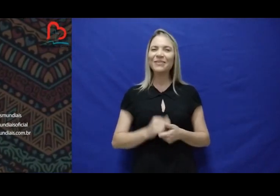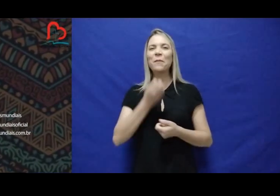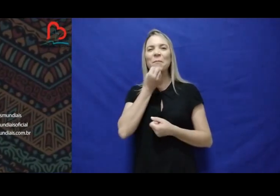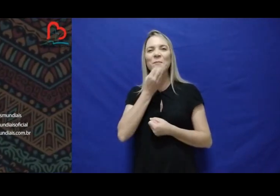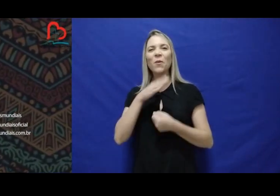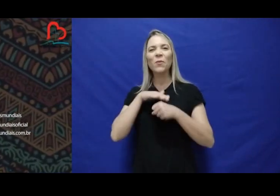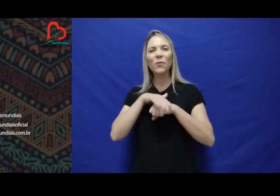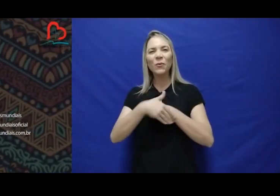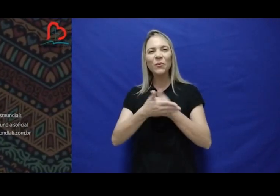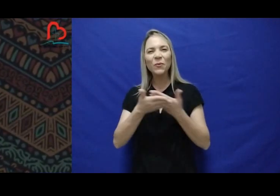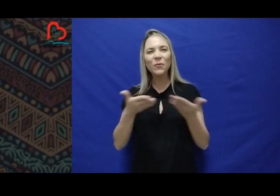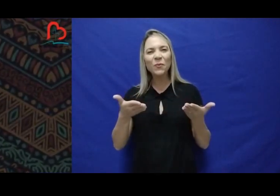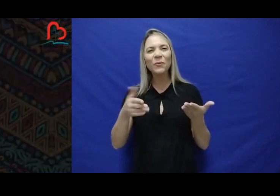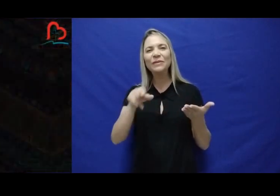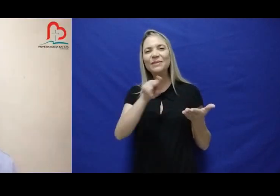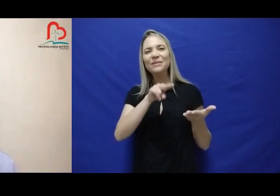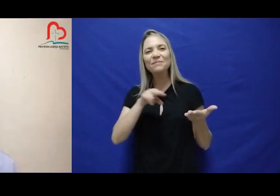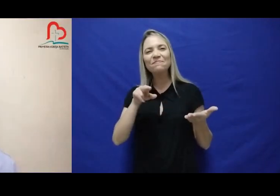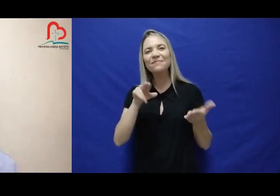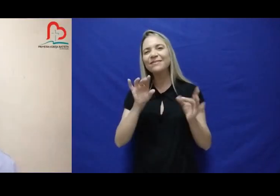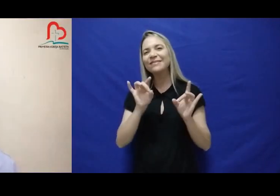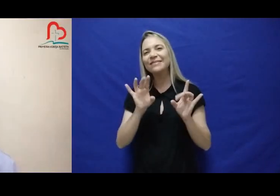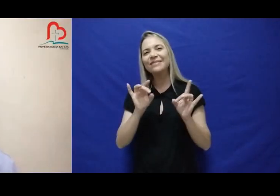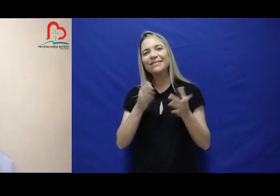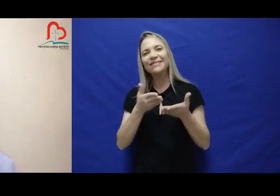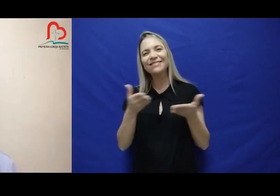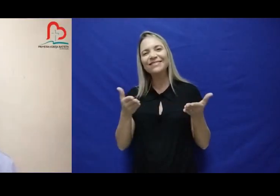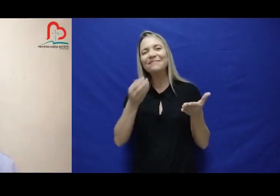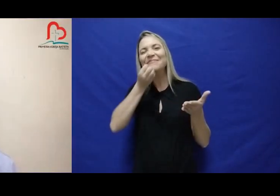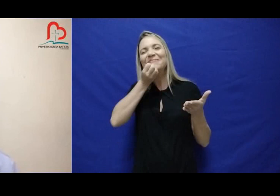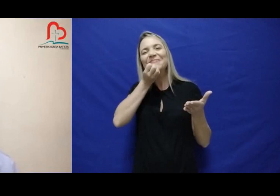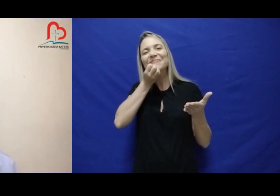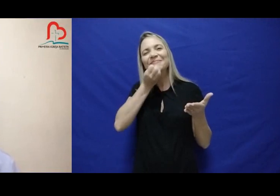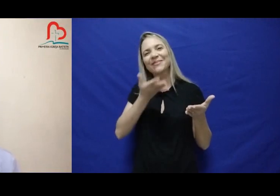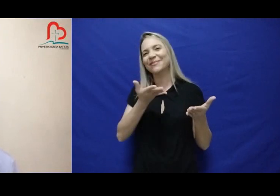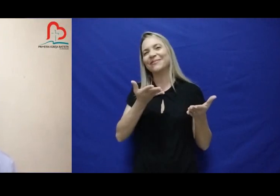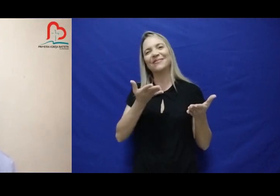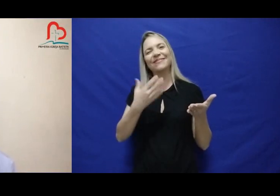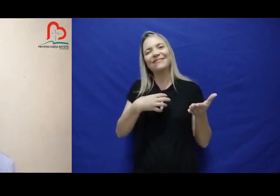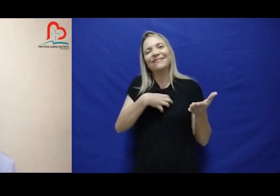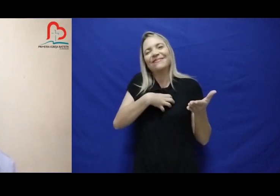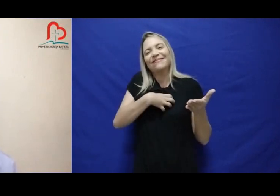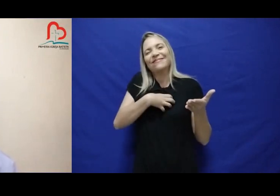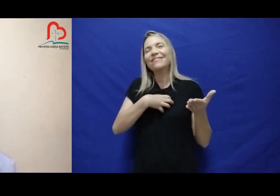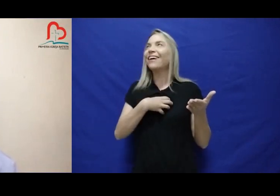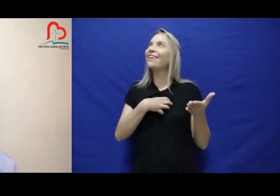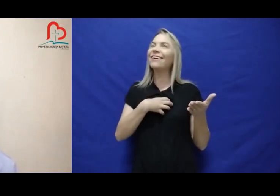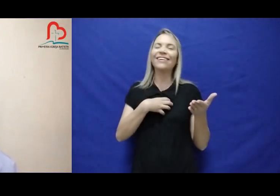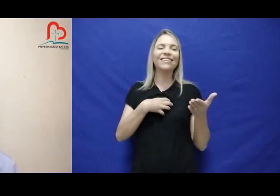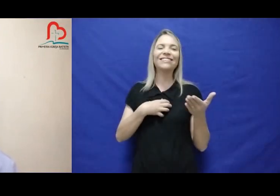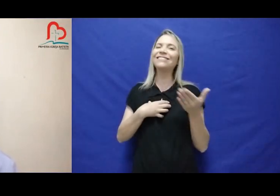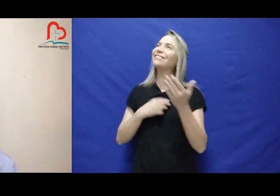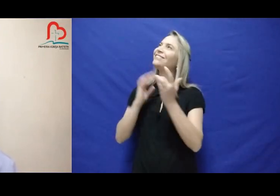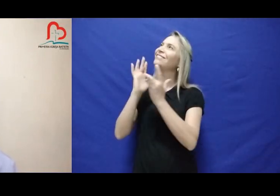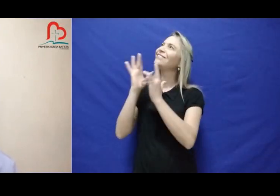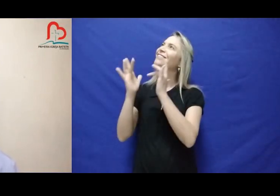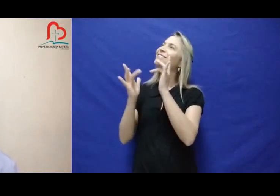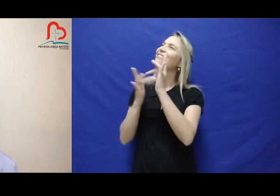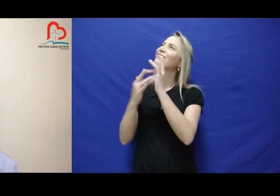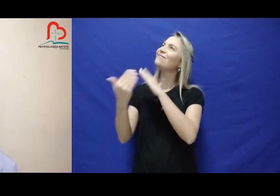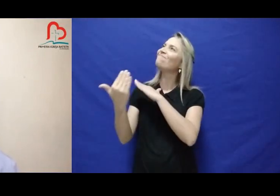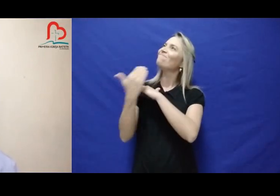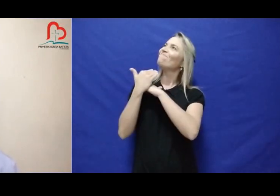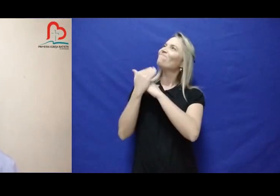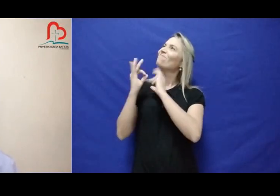assim eu vou seguir. Boa noite, meus queridos irmãos. Como é bom saber que